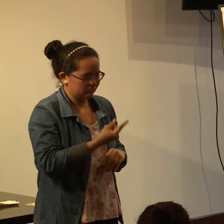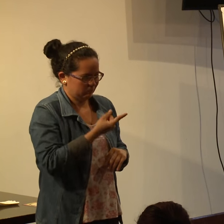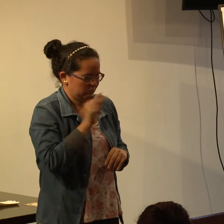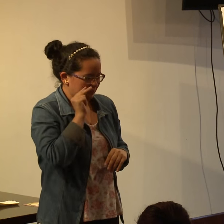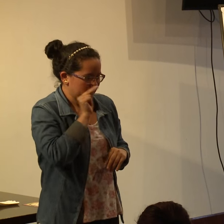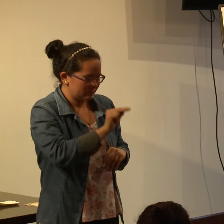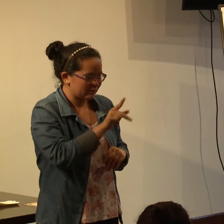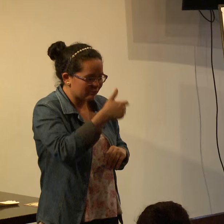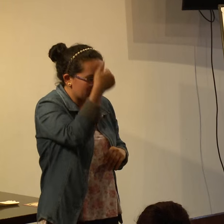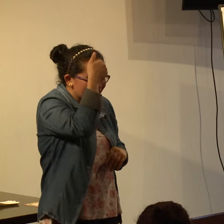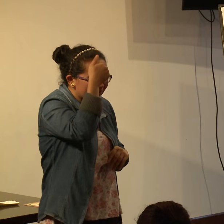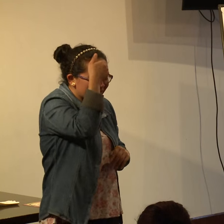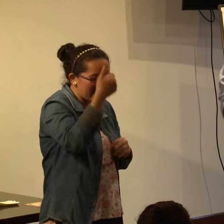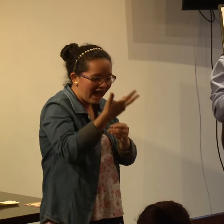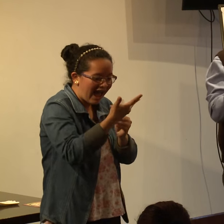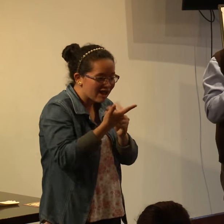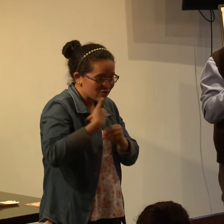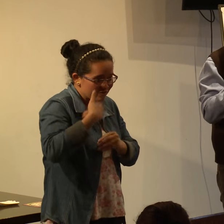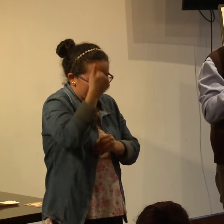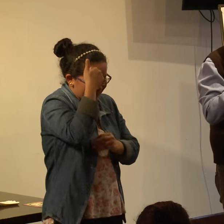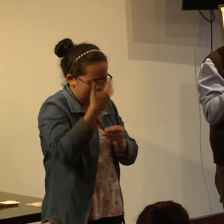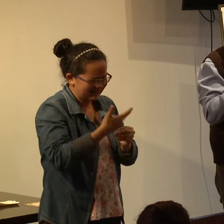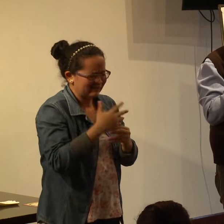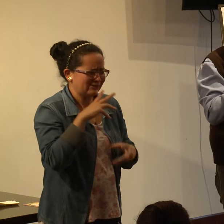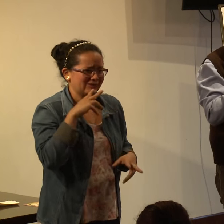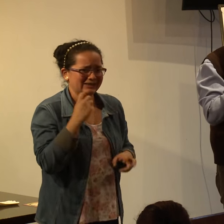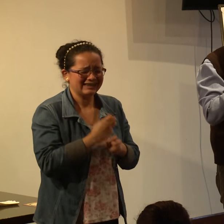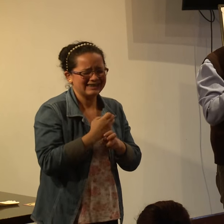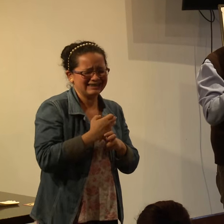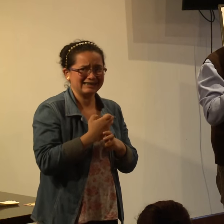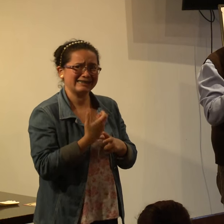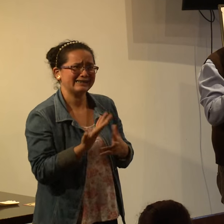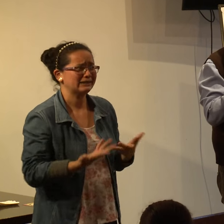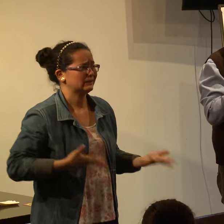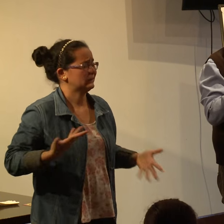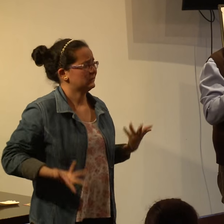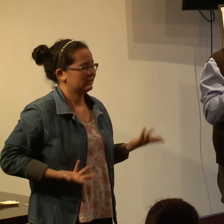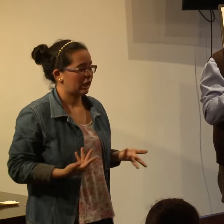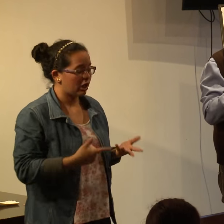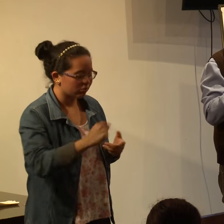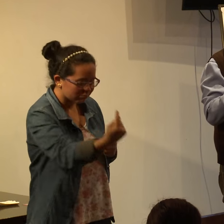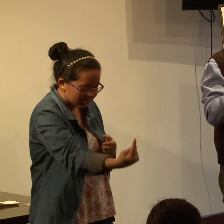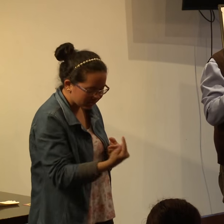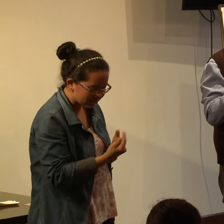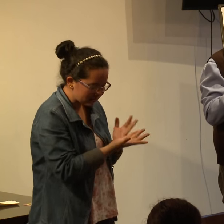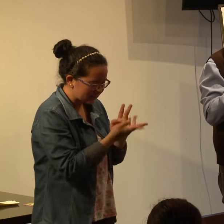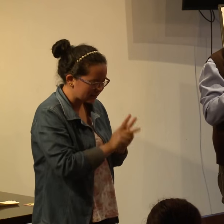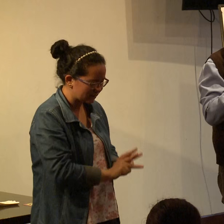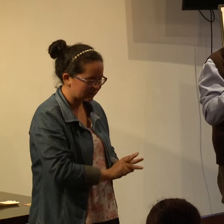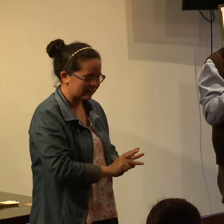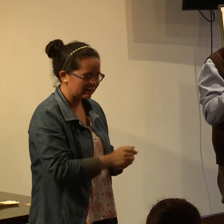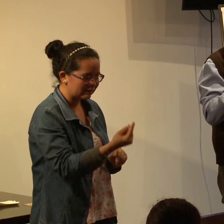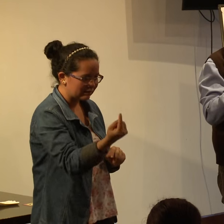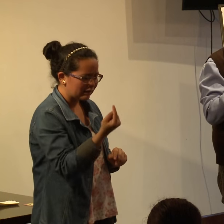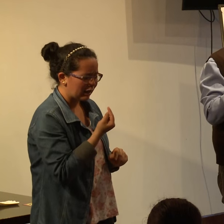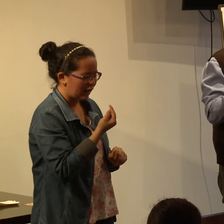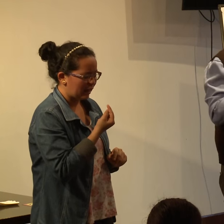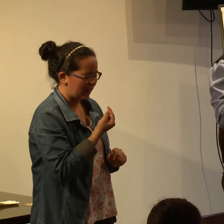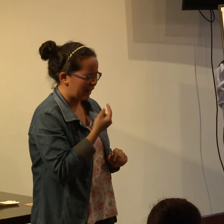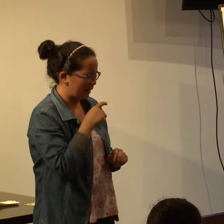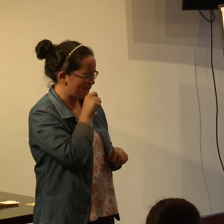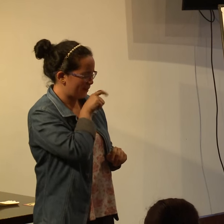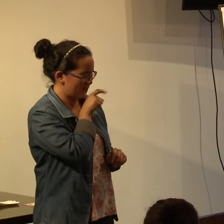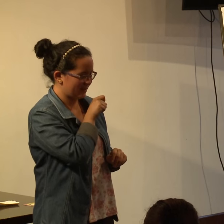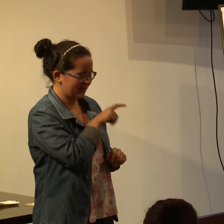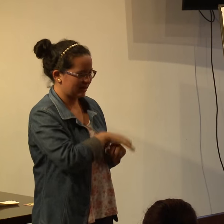y uno como profesor de arte sufre mucho de esas preguntas, que los alumnos se acercan a uno como profesor para hacerle unas preguntas,